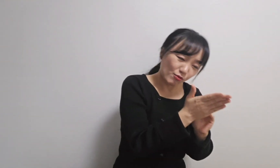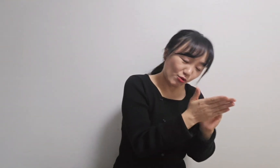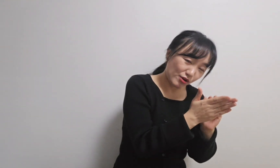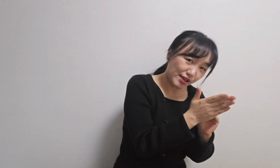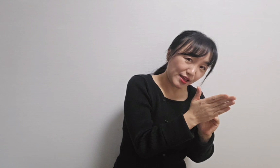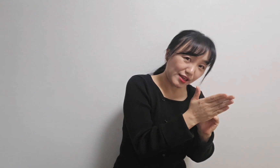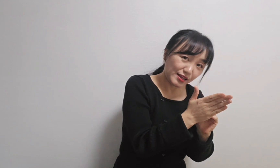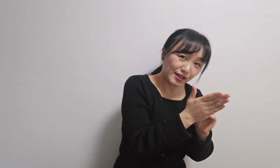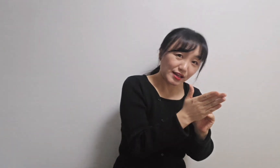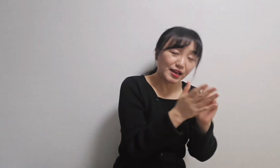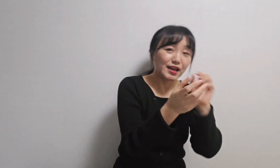몰래